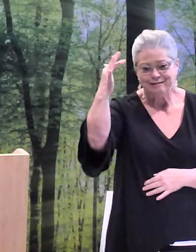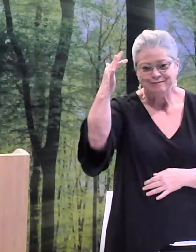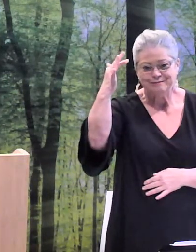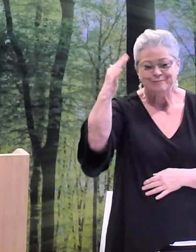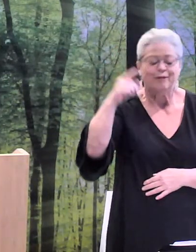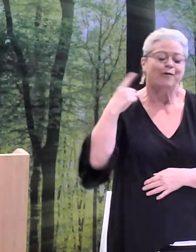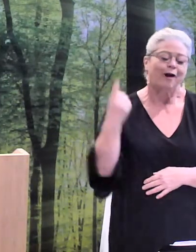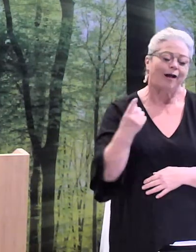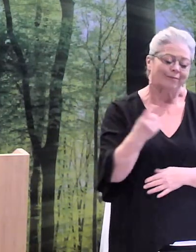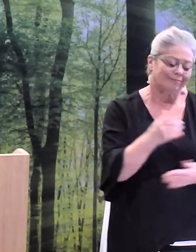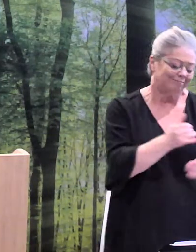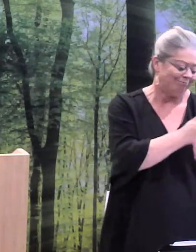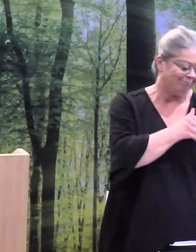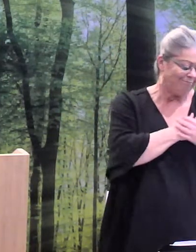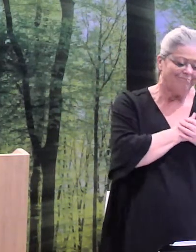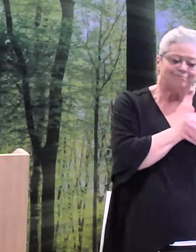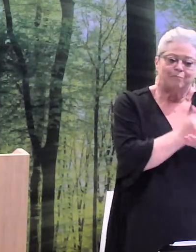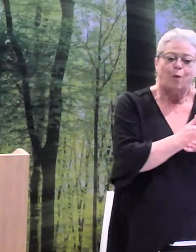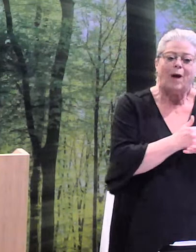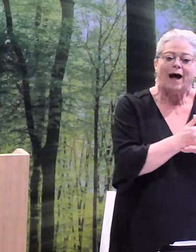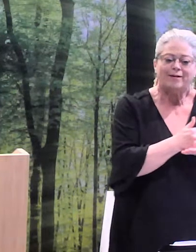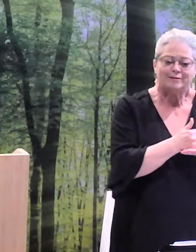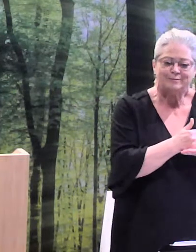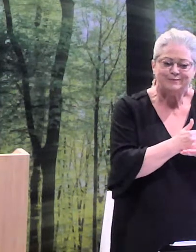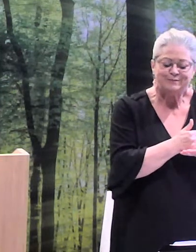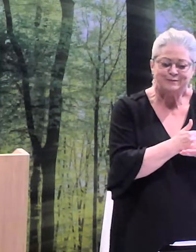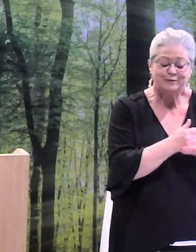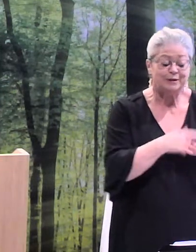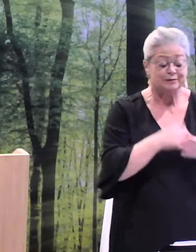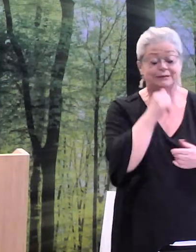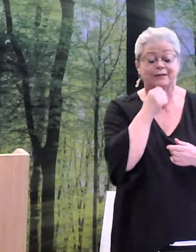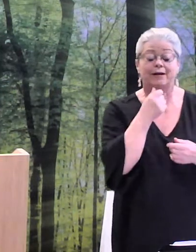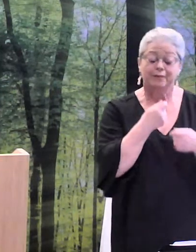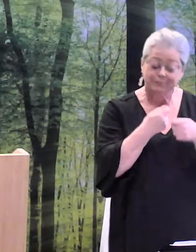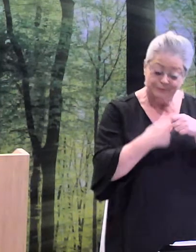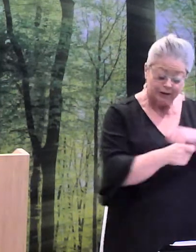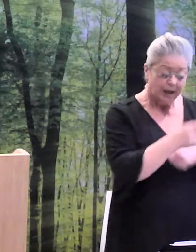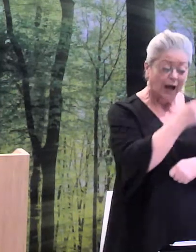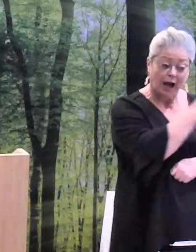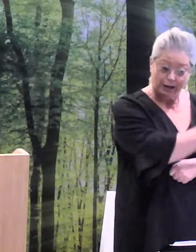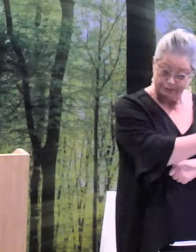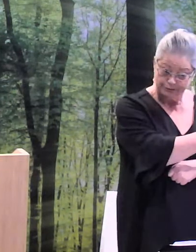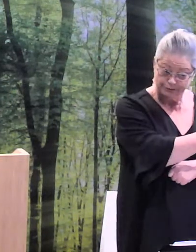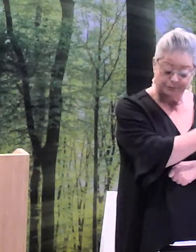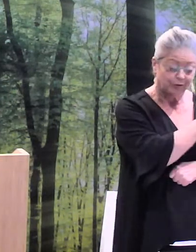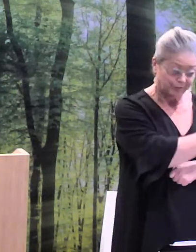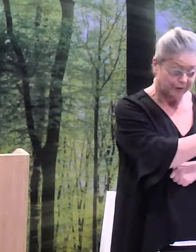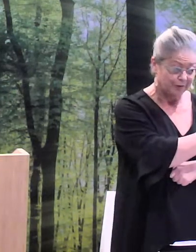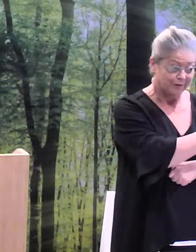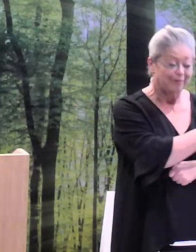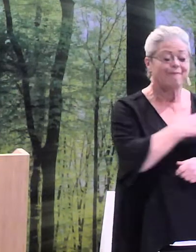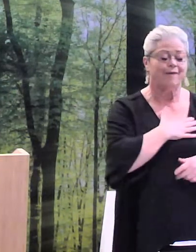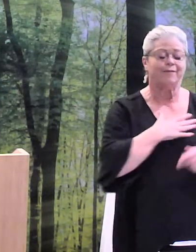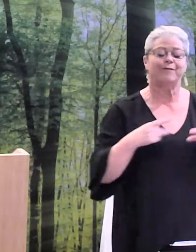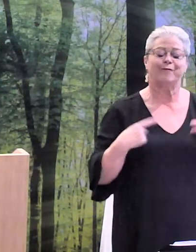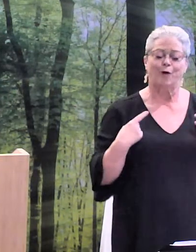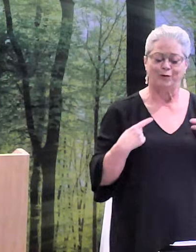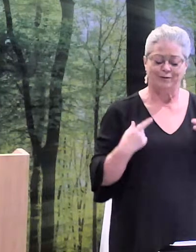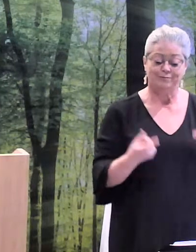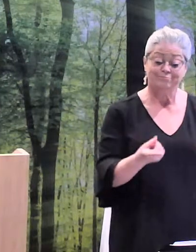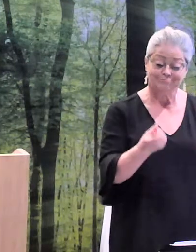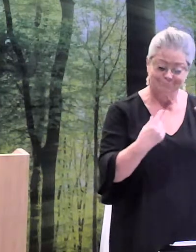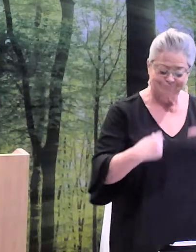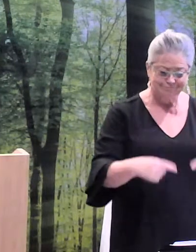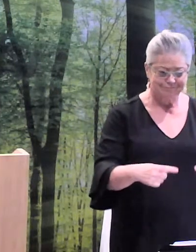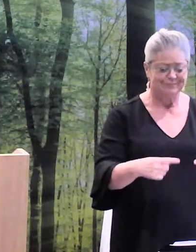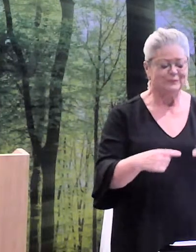wij voor altijd in ons hart bewaren. En daarom steken we zo dadelijk het licht voor jou aan, Hendrik, omwille van de vreugde.